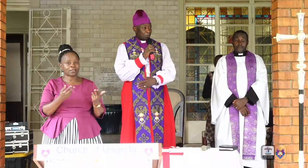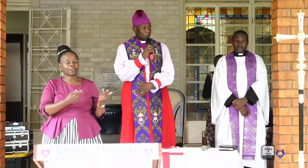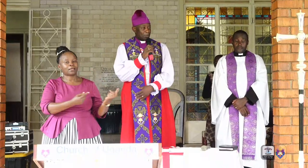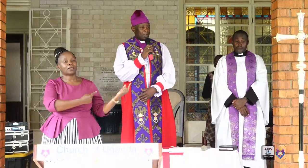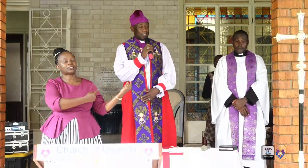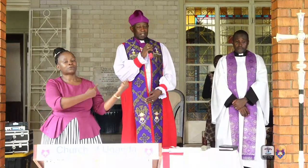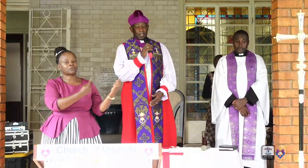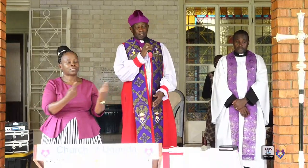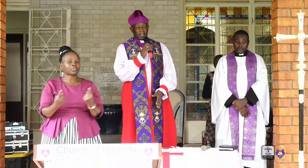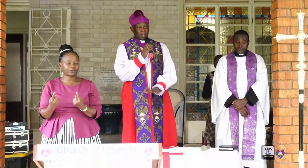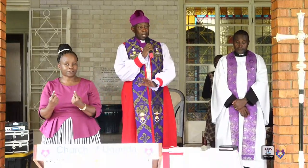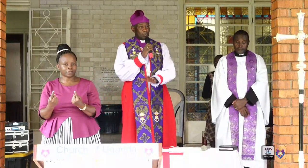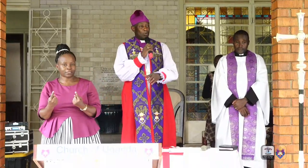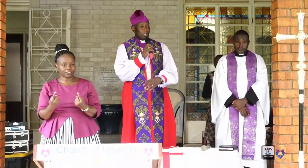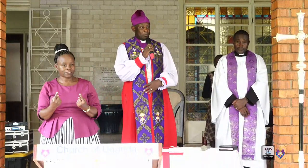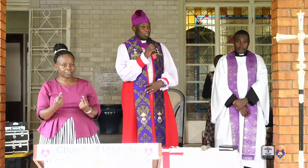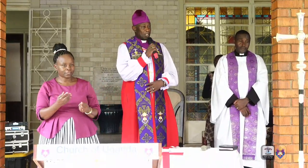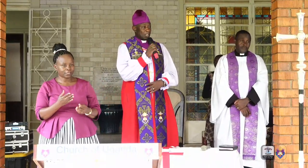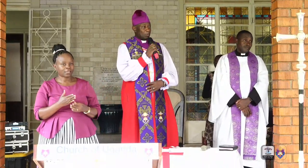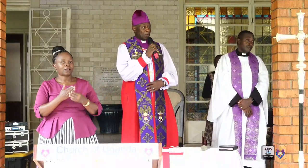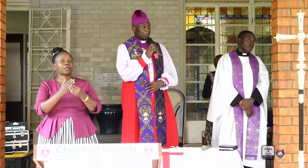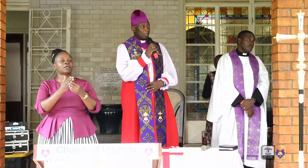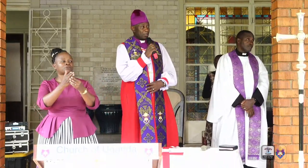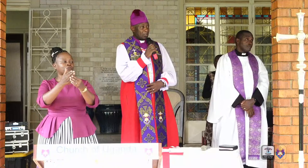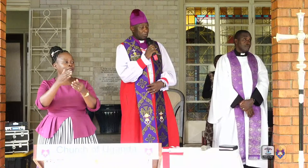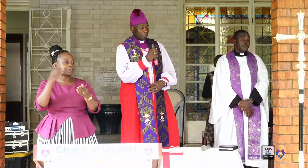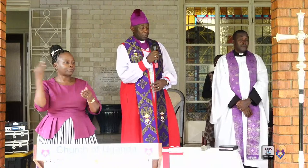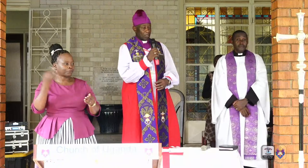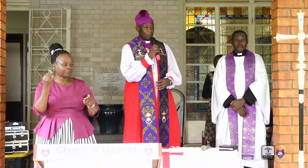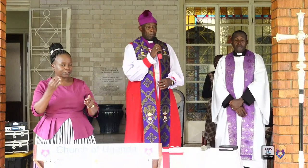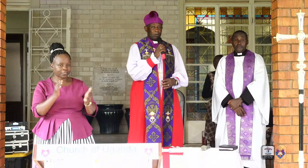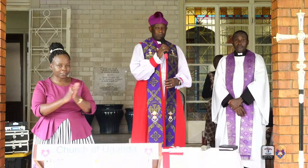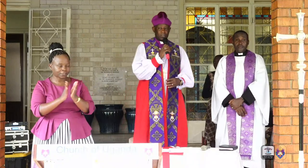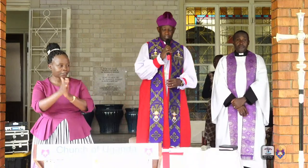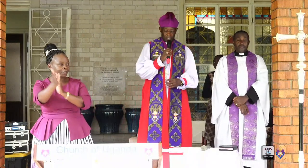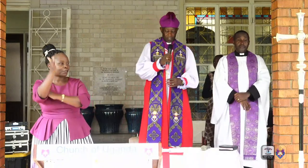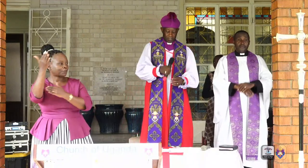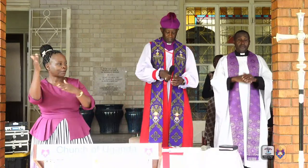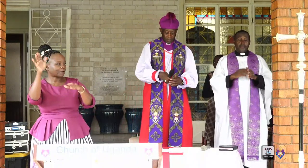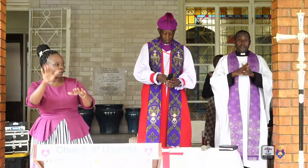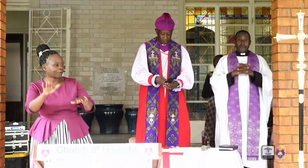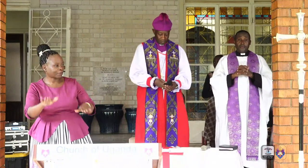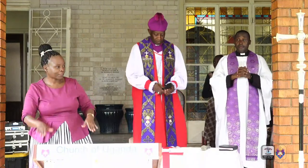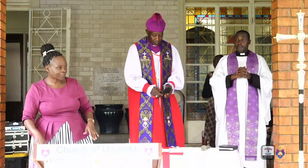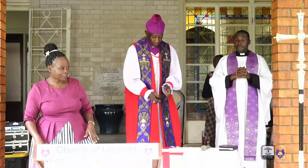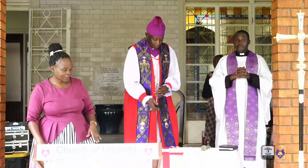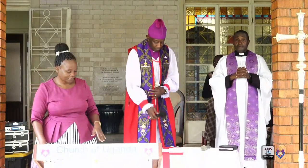butereevu atutwale mu kigambo kama ebazi kama bawo omukisa